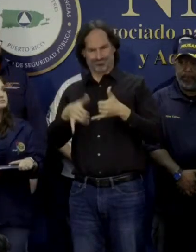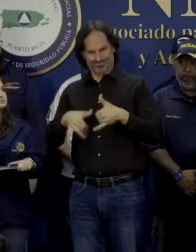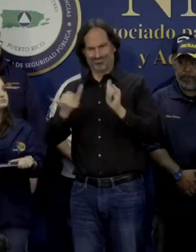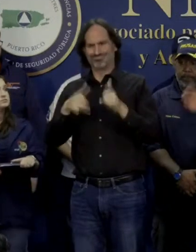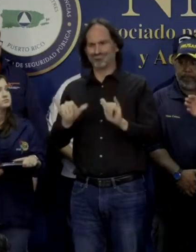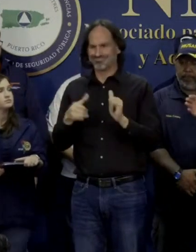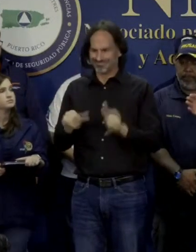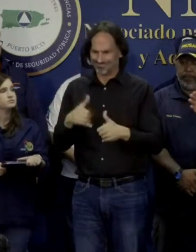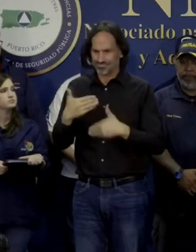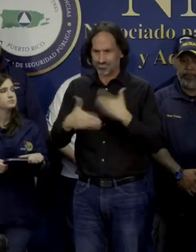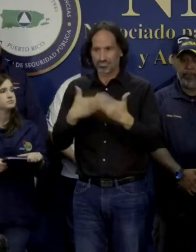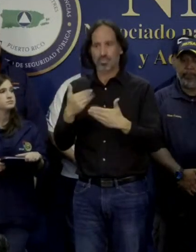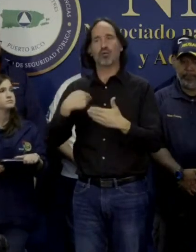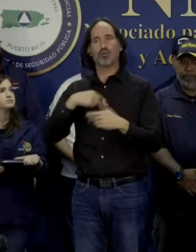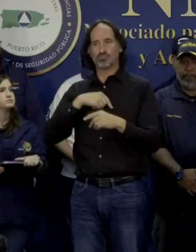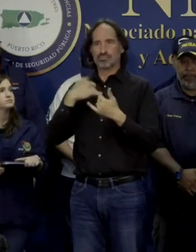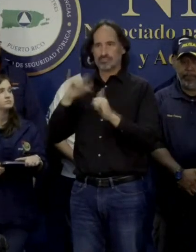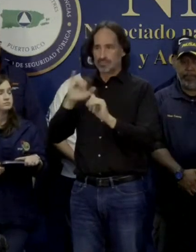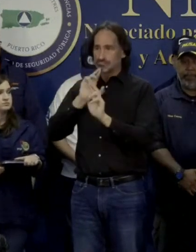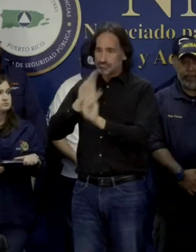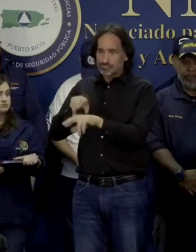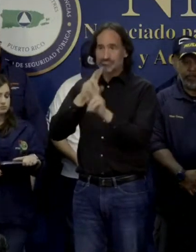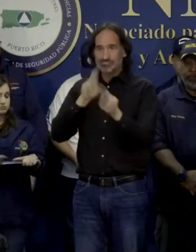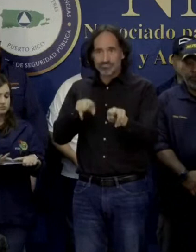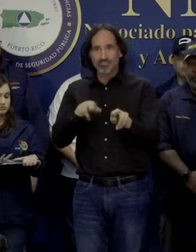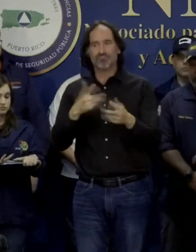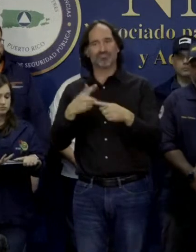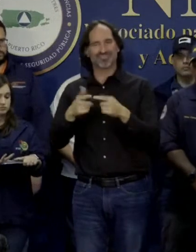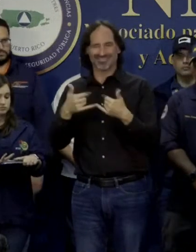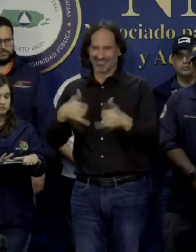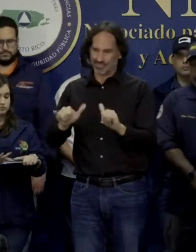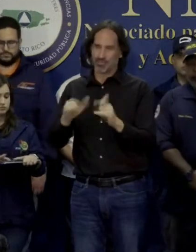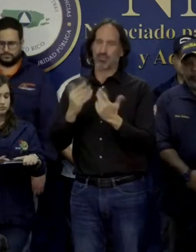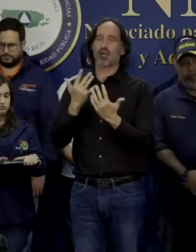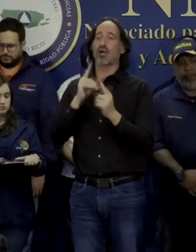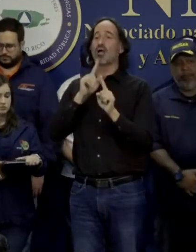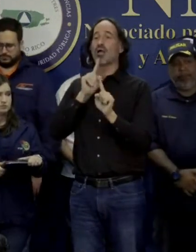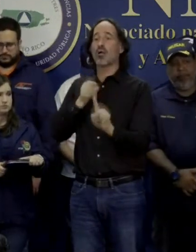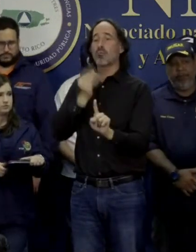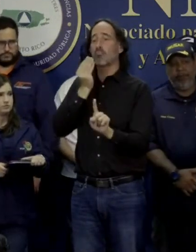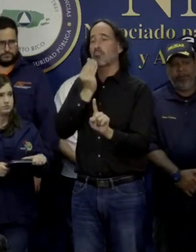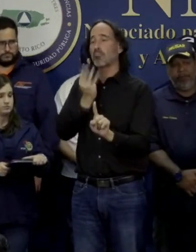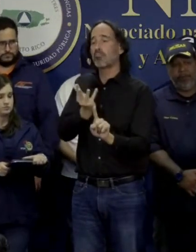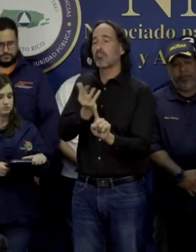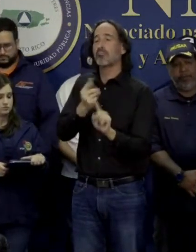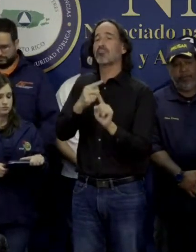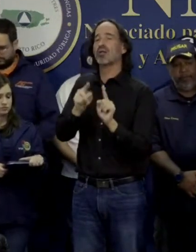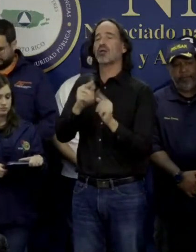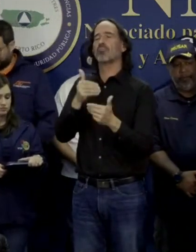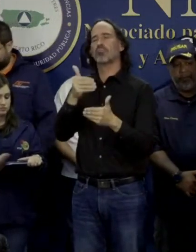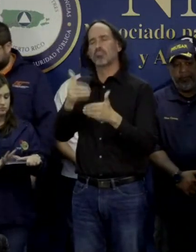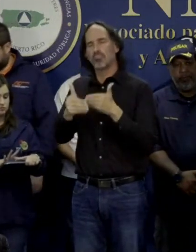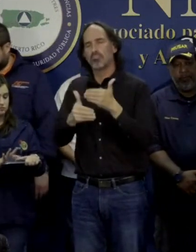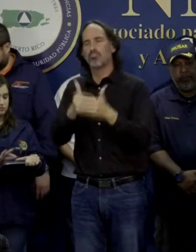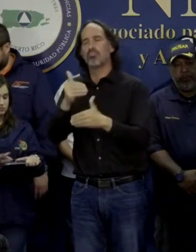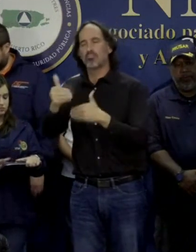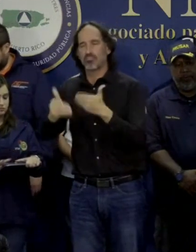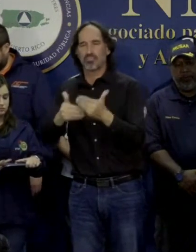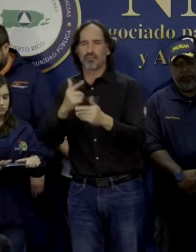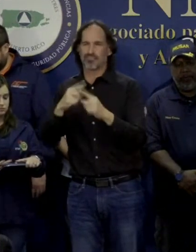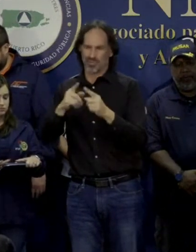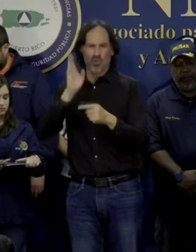donde estamos, no estamos en recuperación, en términos de respuesta, esta respuesta ha sido, sin duda alguna,